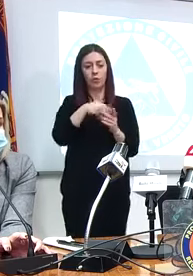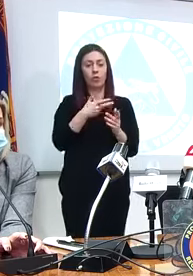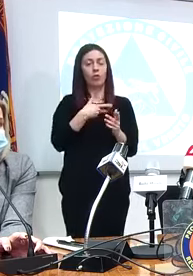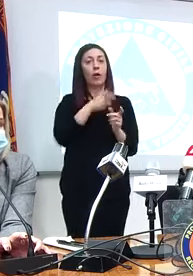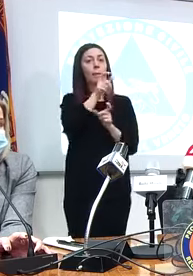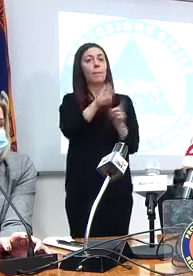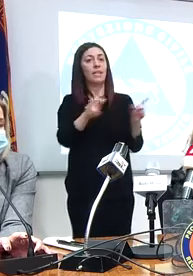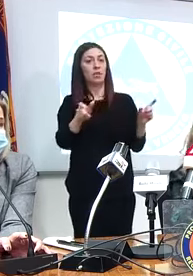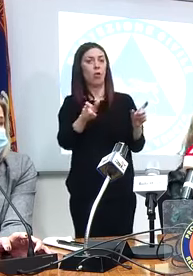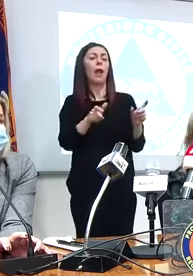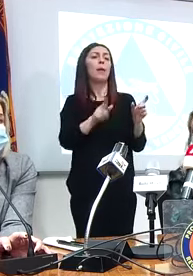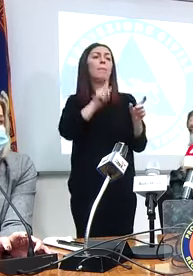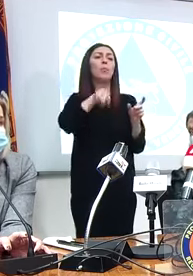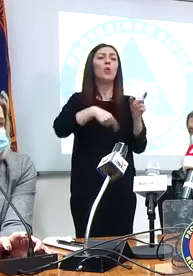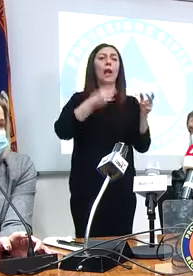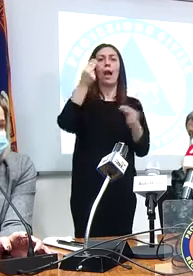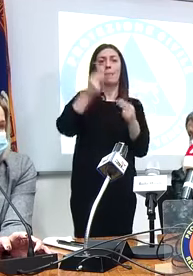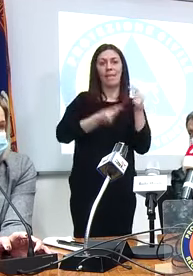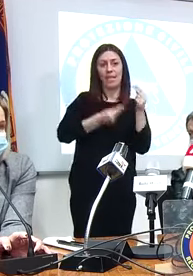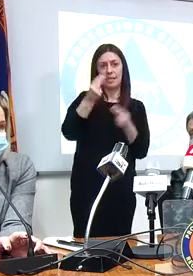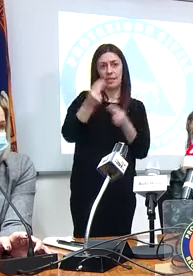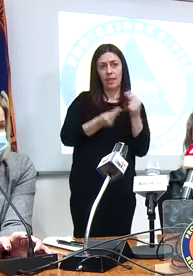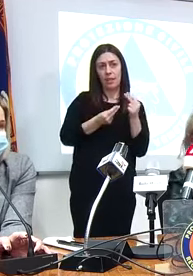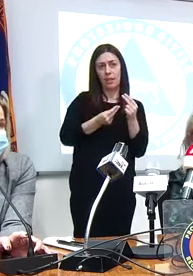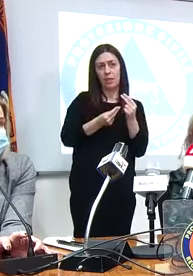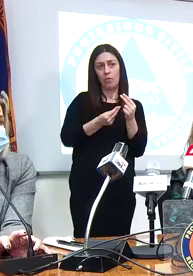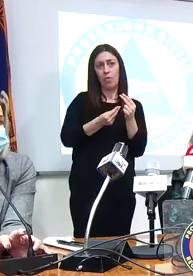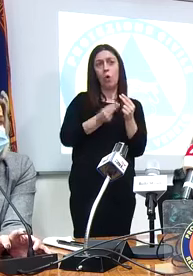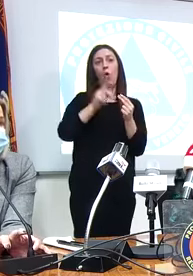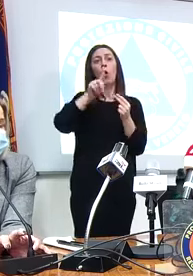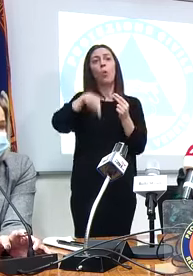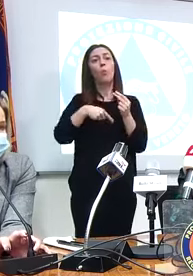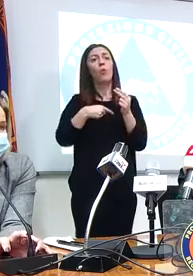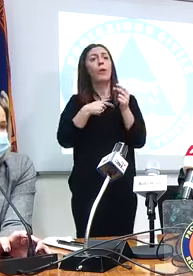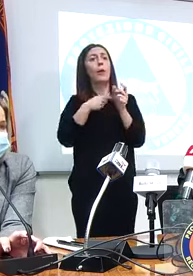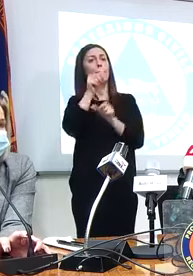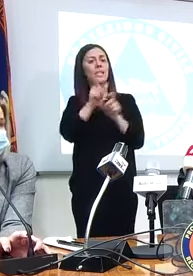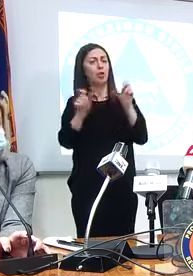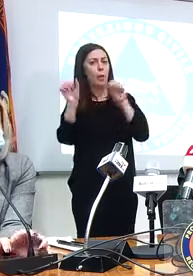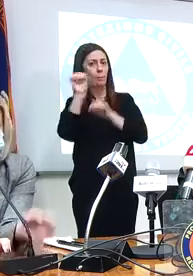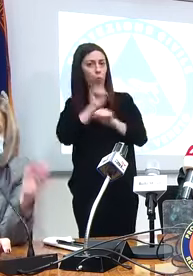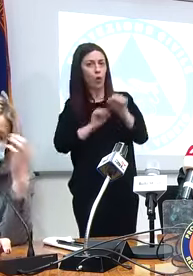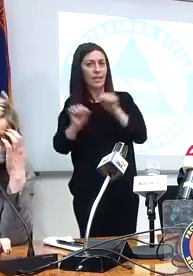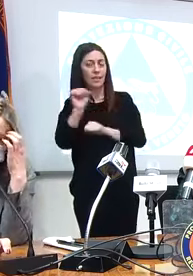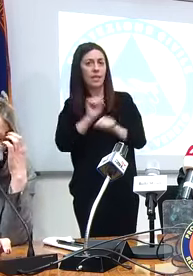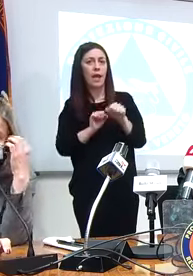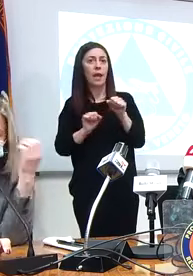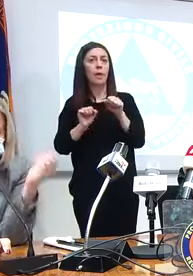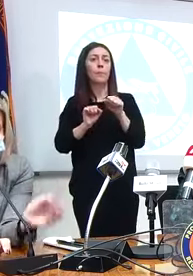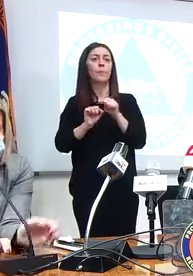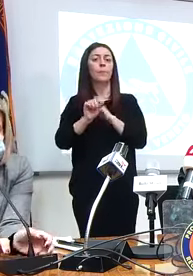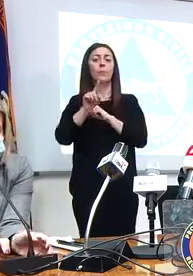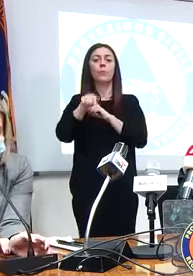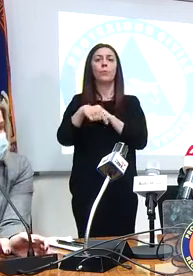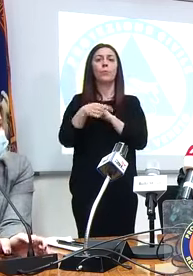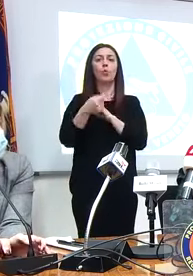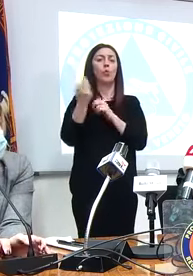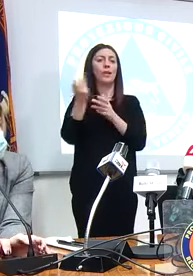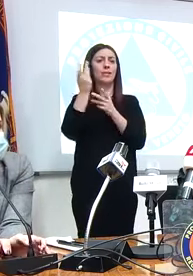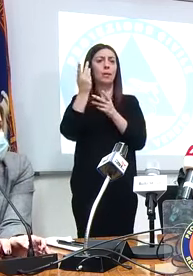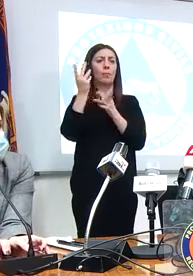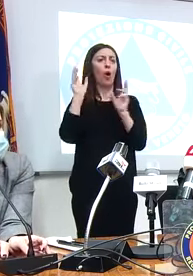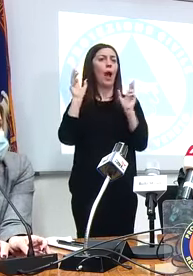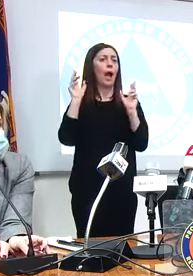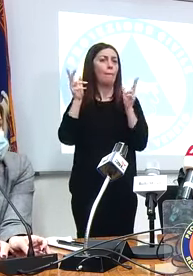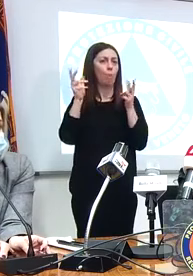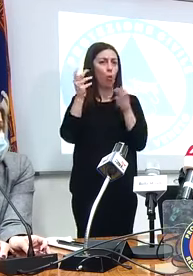personale amministrativo, comprende quelli delle pulizie, comprende anche quelli che guidano l'ambulanza,